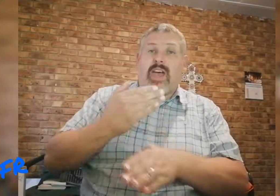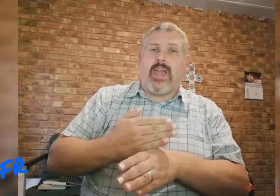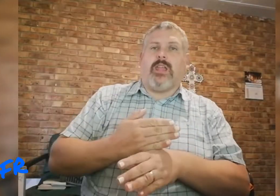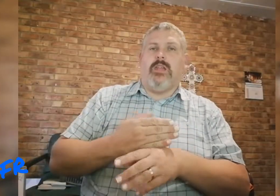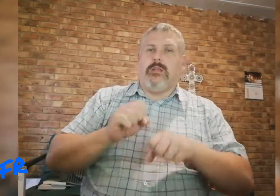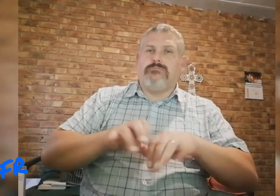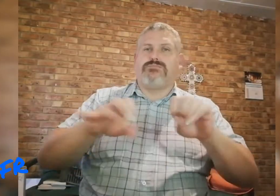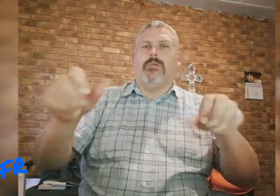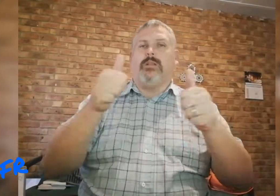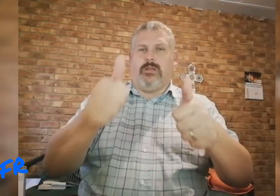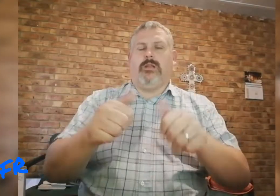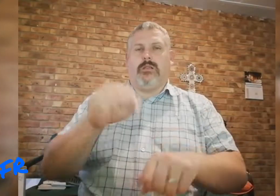werk.